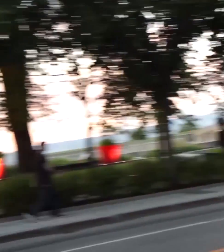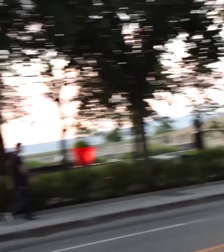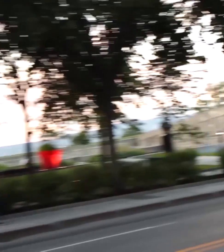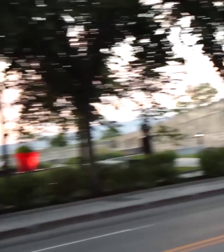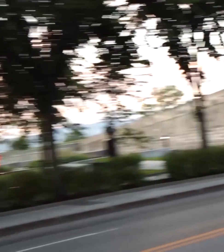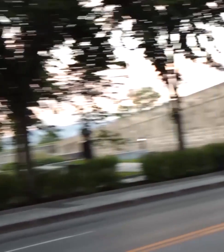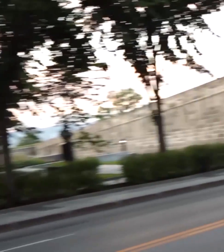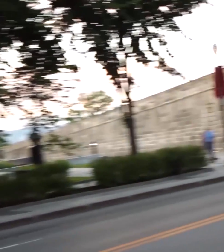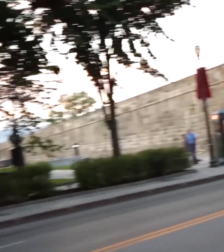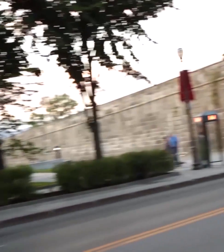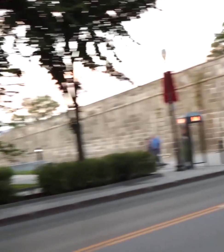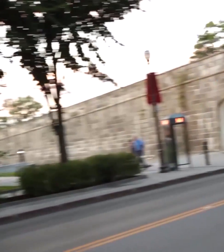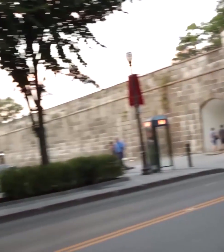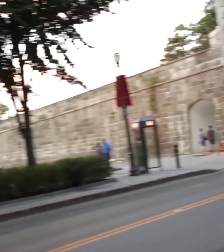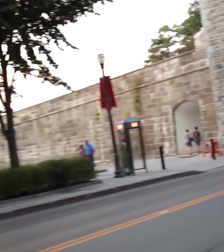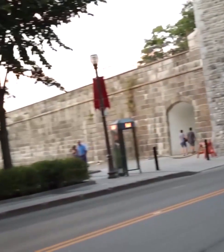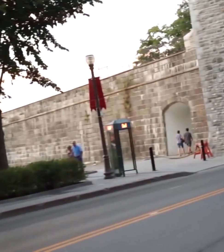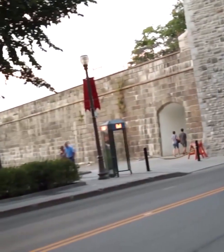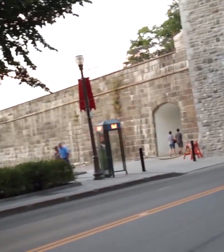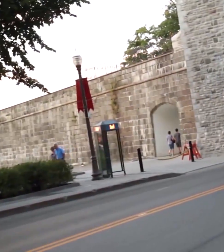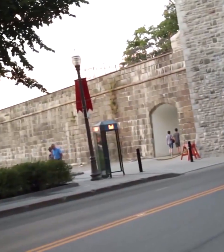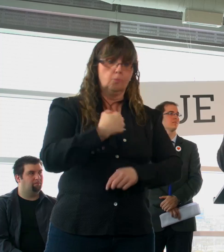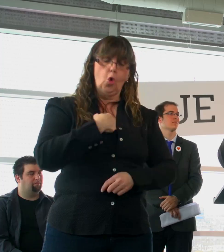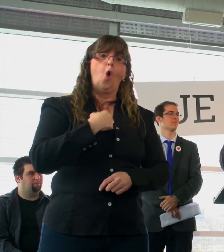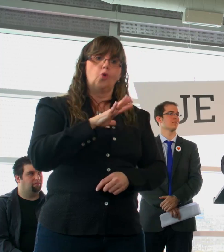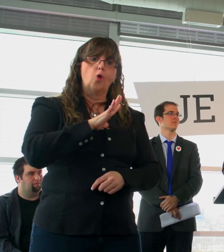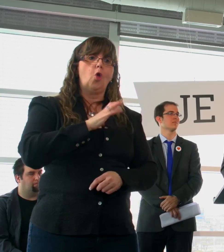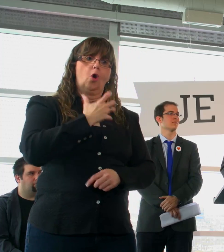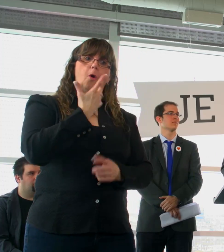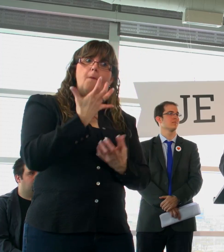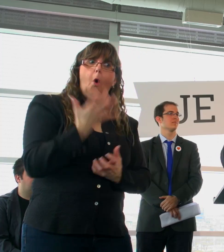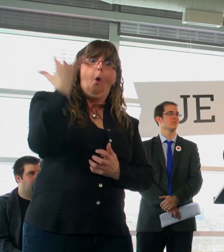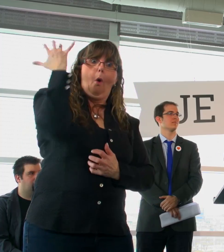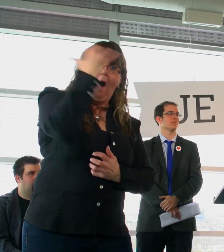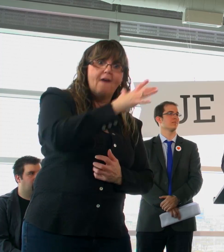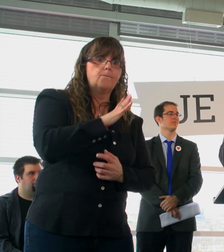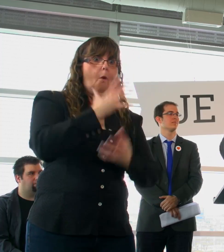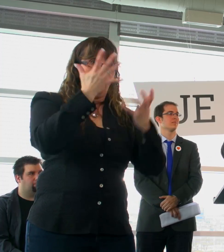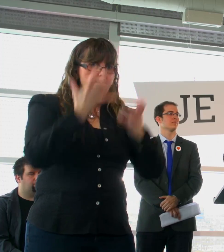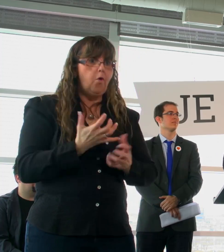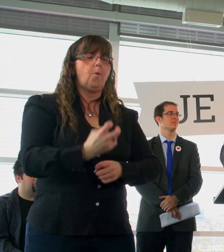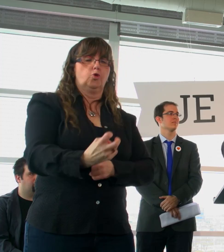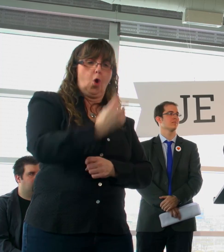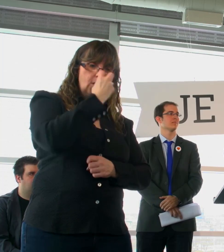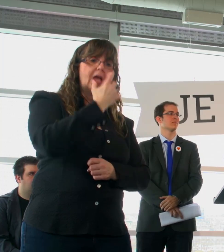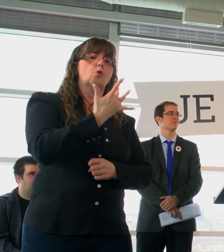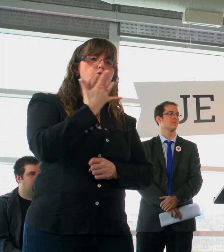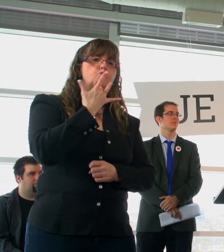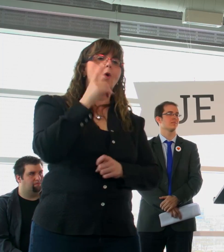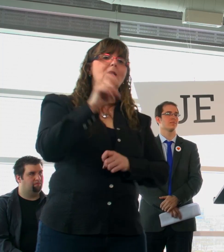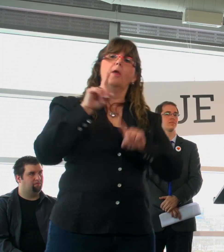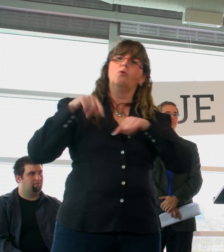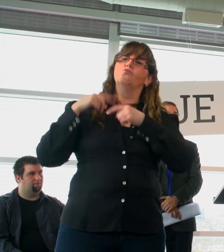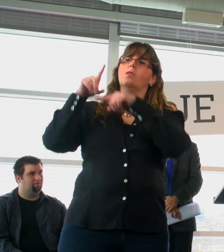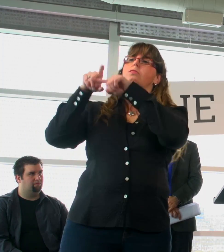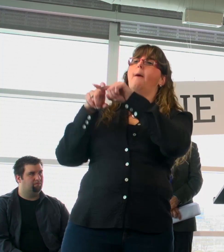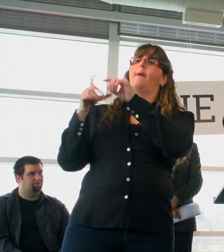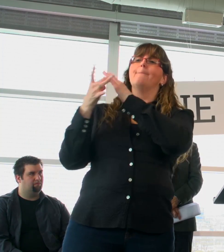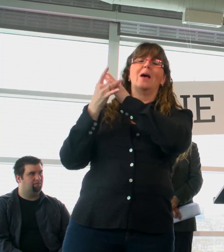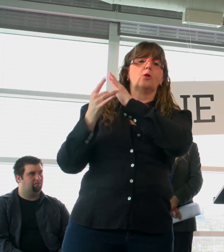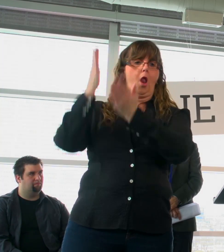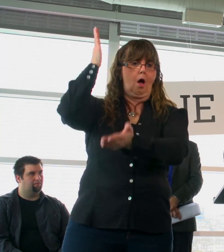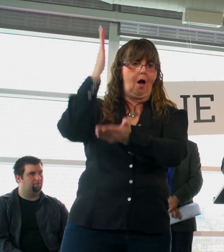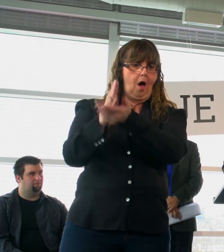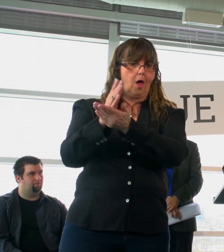Le seul parti qui a l'ambition et l'audace de mettre tout en œuvre pour sortir le Québec de sa dépendance au pétrole